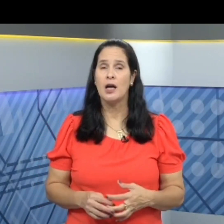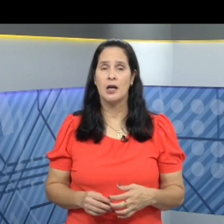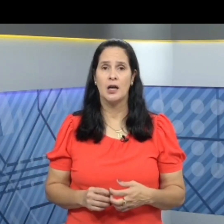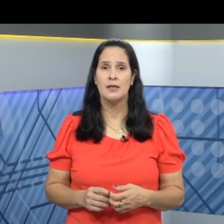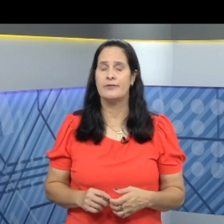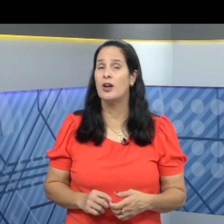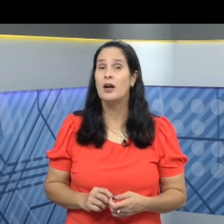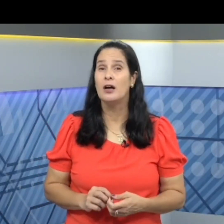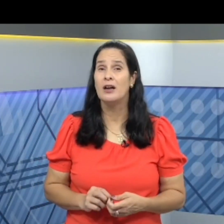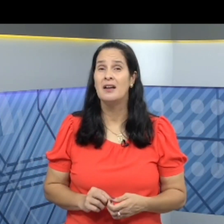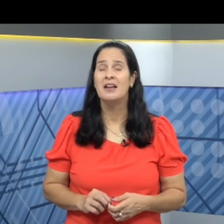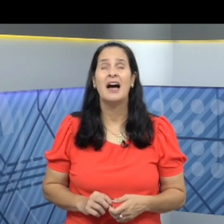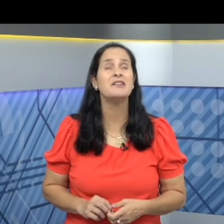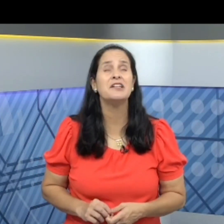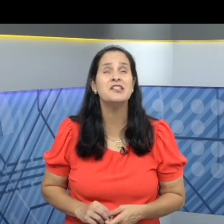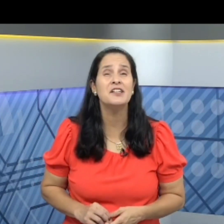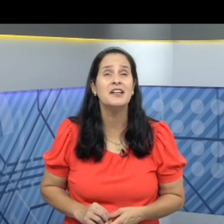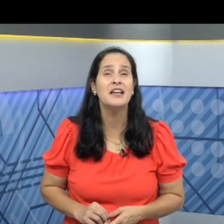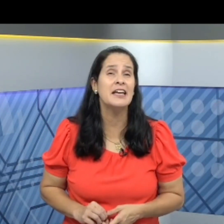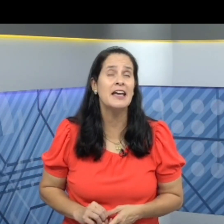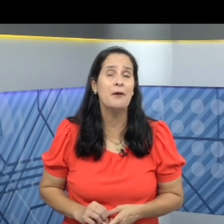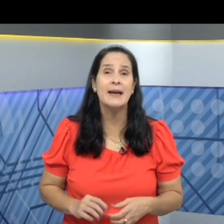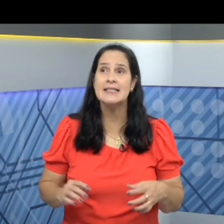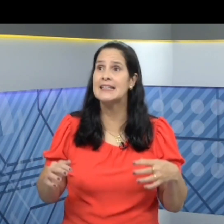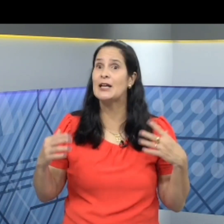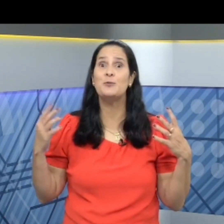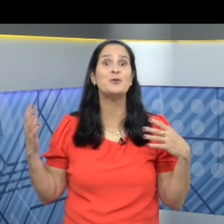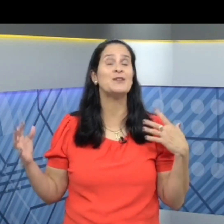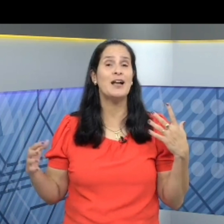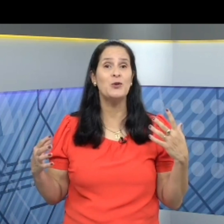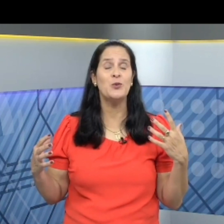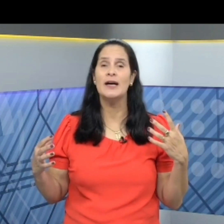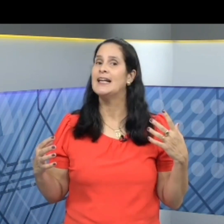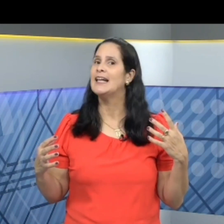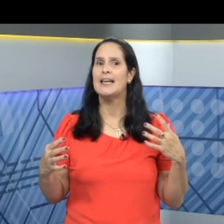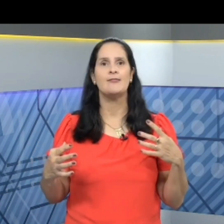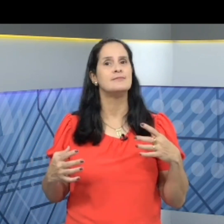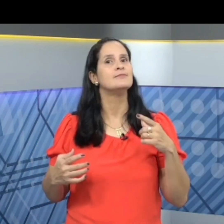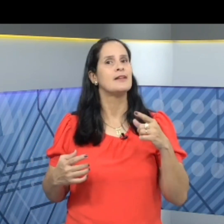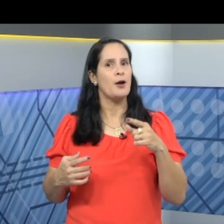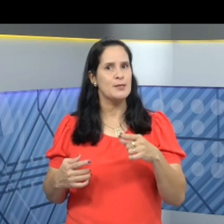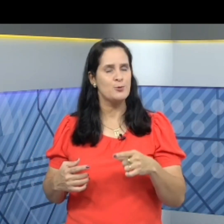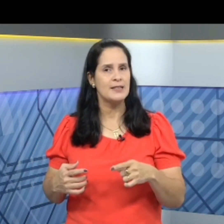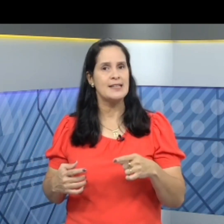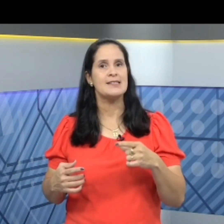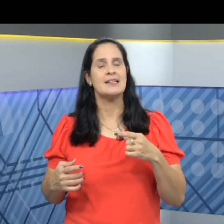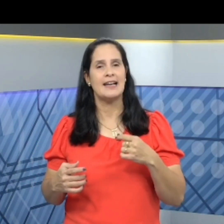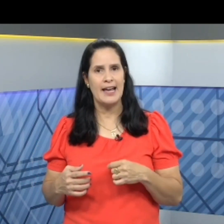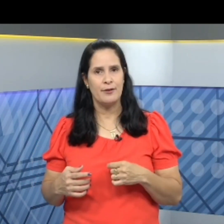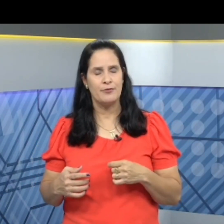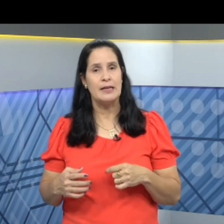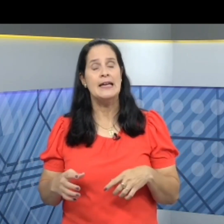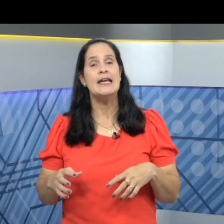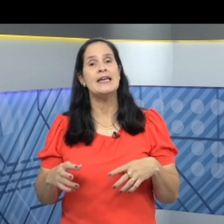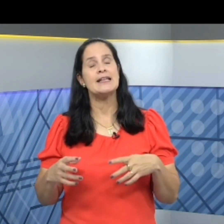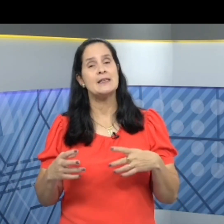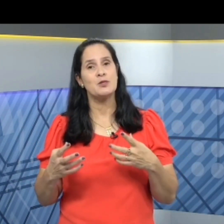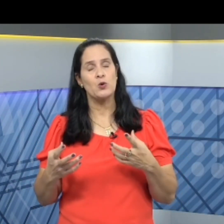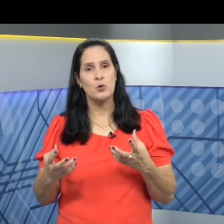O que você falou? Não entendi. Que é? Parece que está no mundo da lua. Não, é uma surdez leve. E essa pessoa com